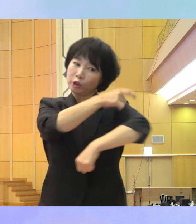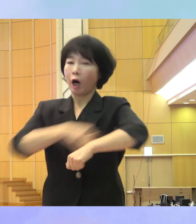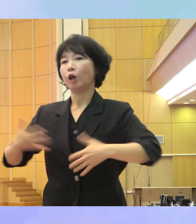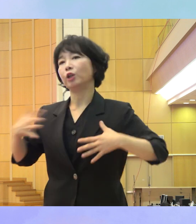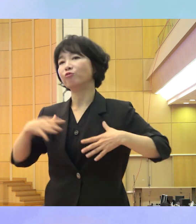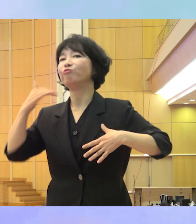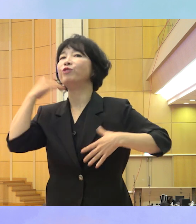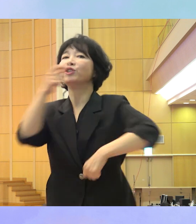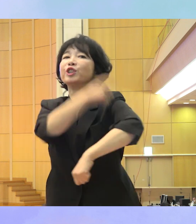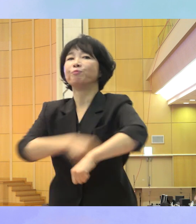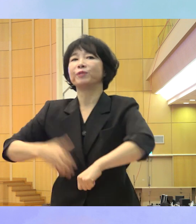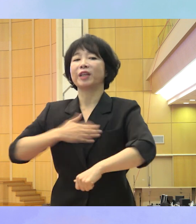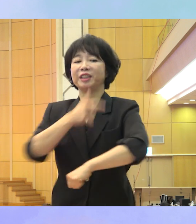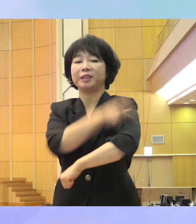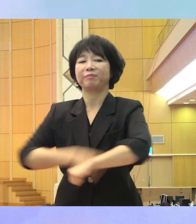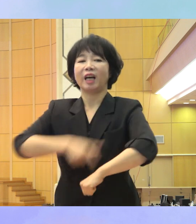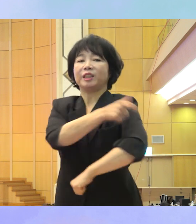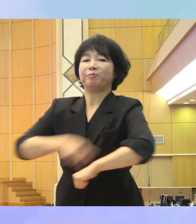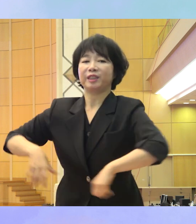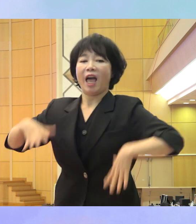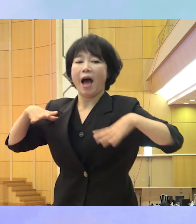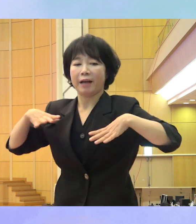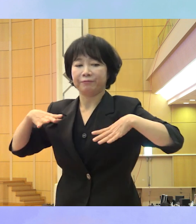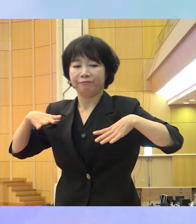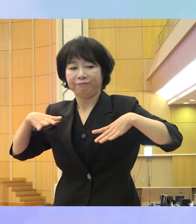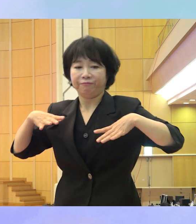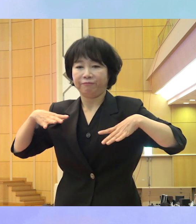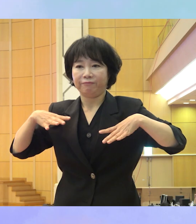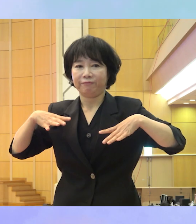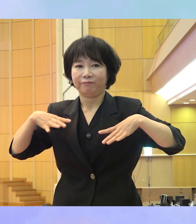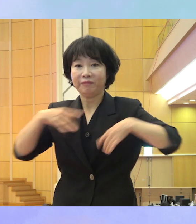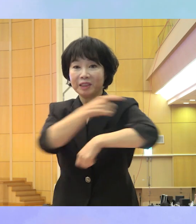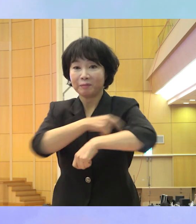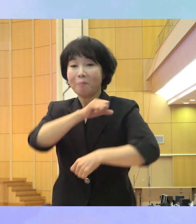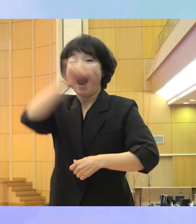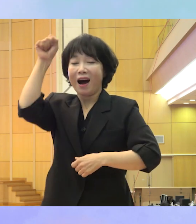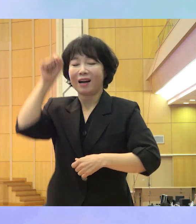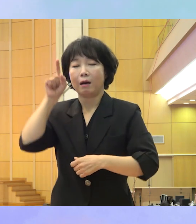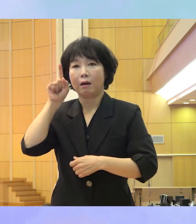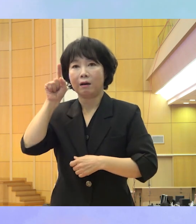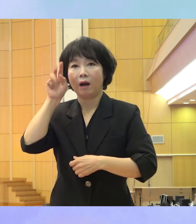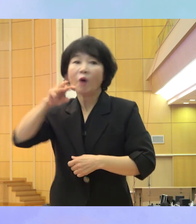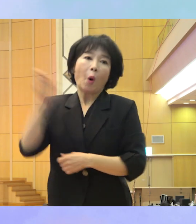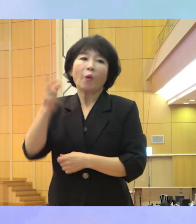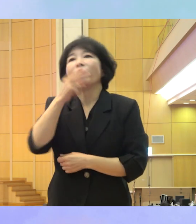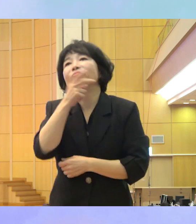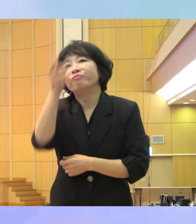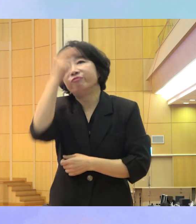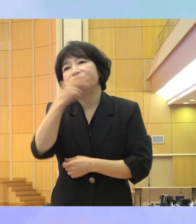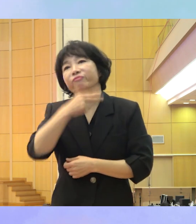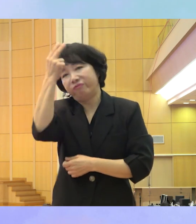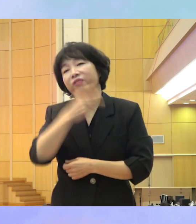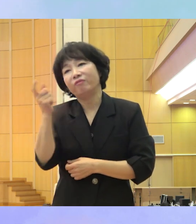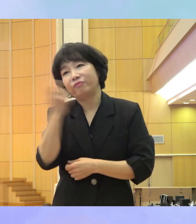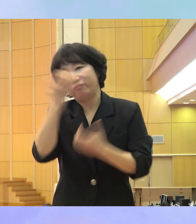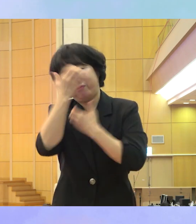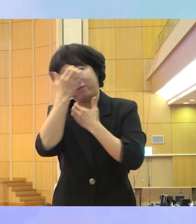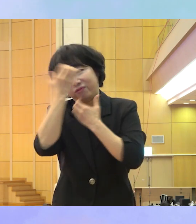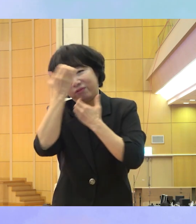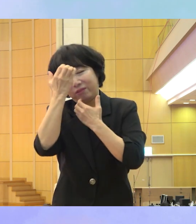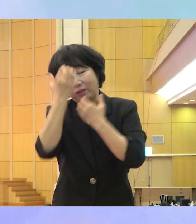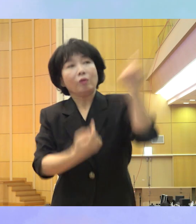3일길 지금 말씀을 증거하고 있는데 3일도 안 됐는데 그냥 3일 만인가 와가지고 이만큼 돼가지고 와서,